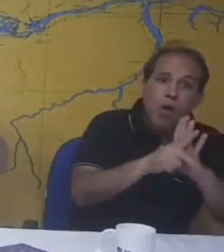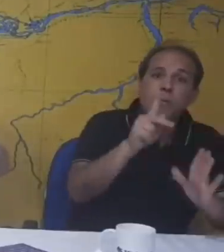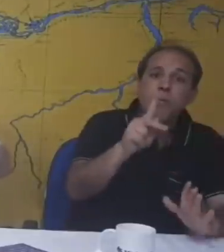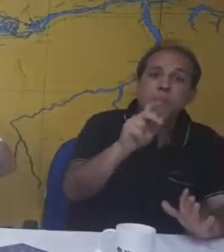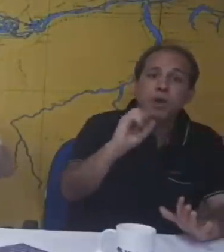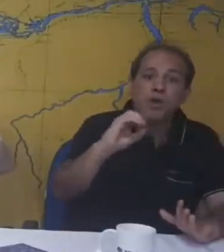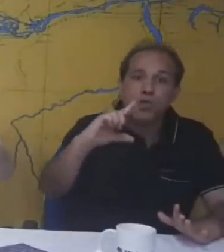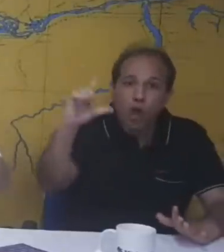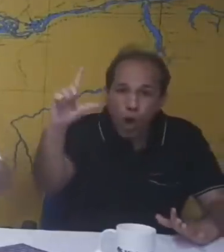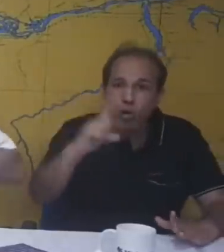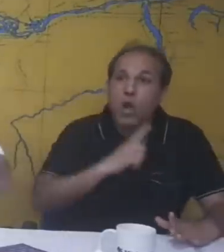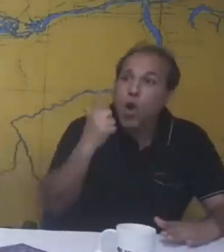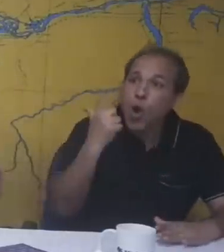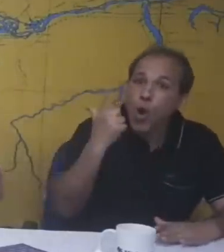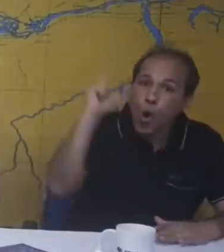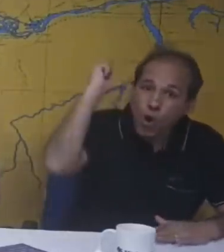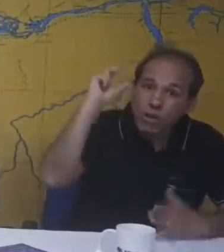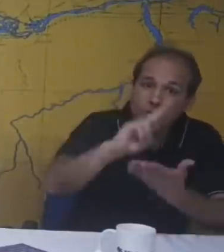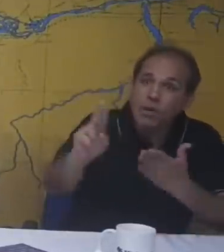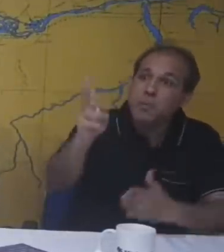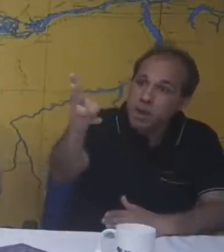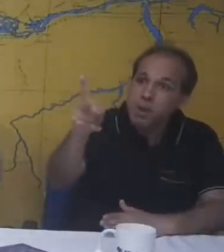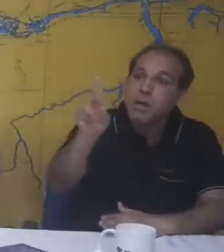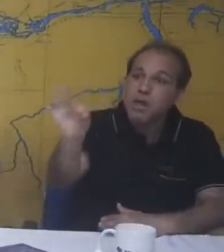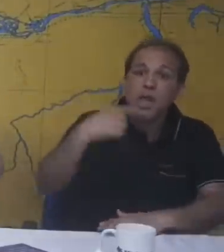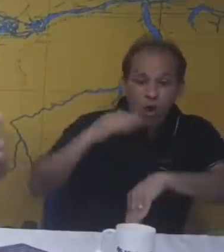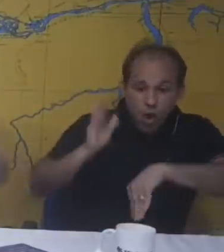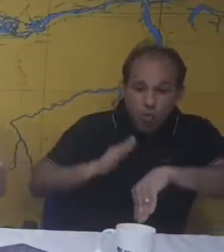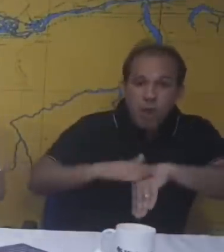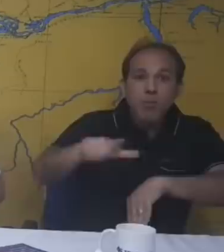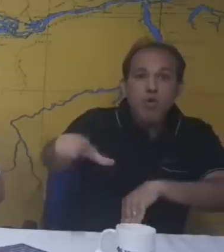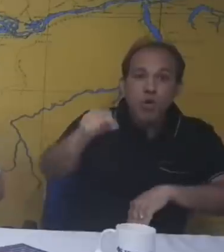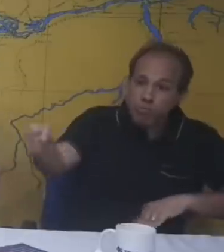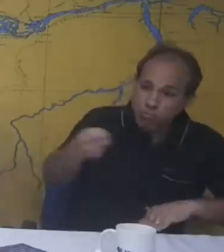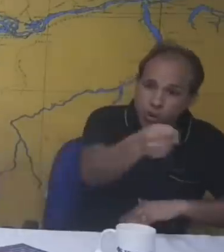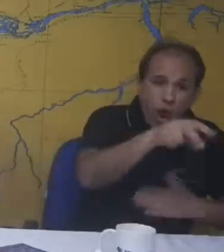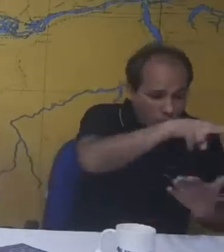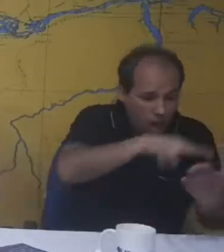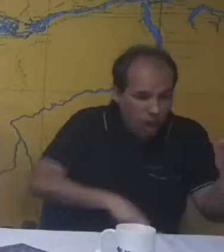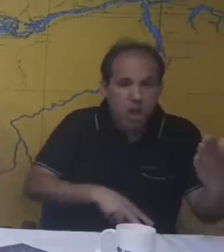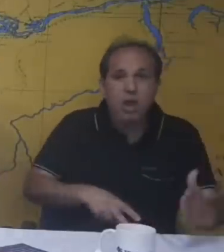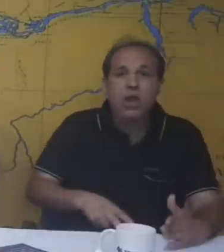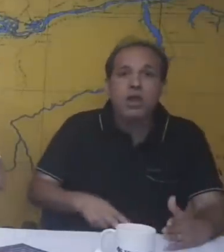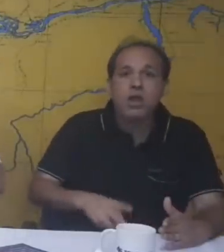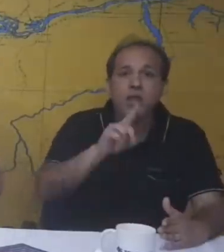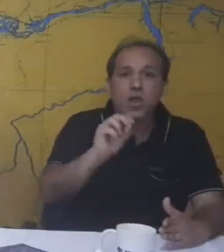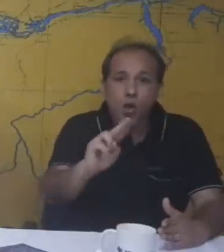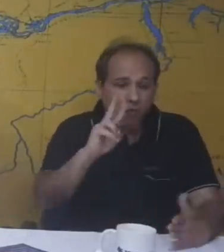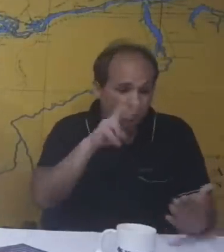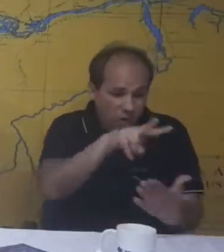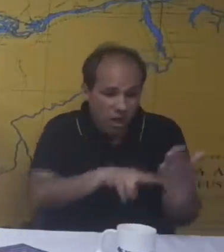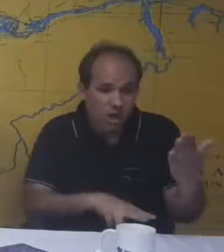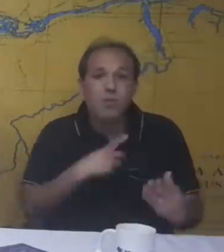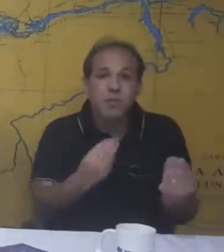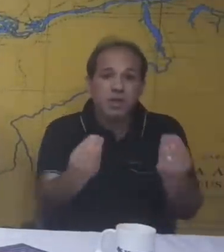Tem universidade que é do PT. Eu estou indicando. É só pegar o dinheiro da Oficina da União. Agora vamos lá. Chega a lista triste pra